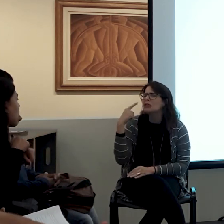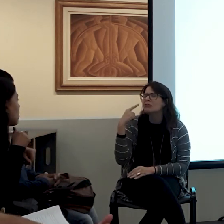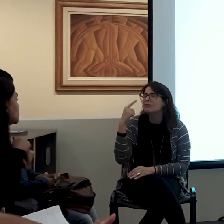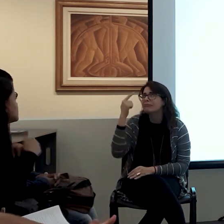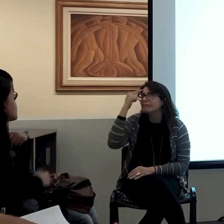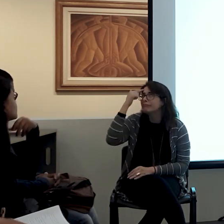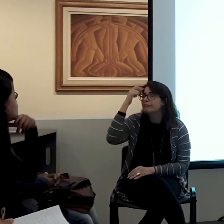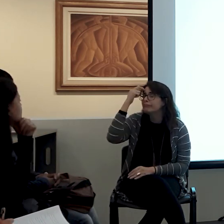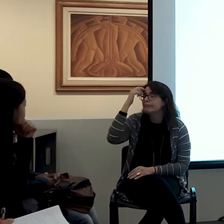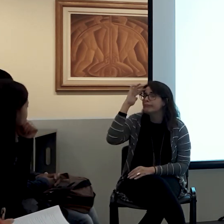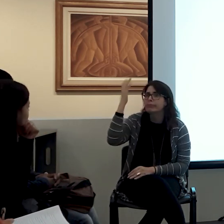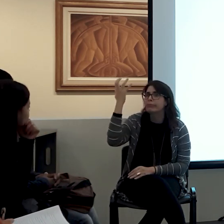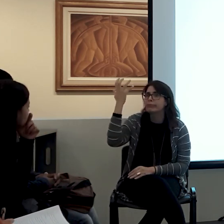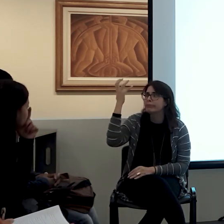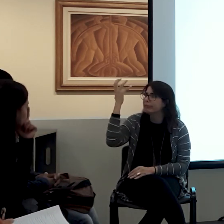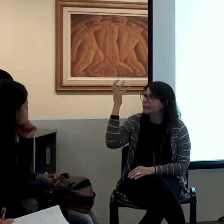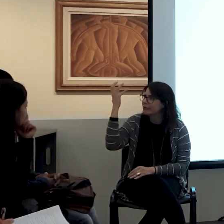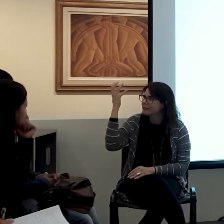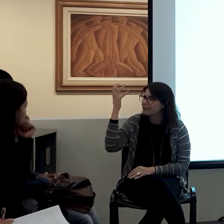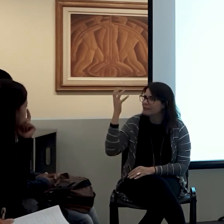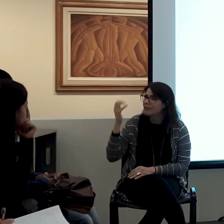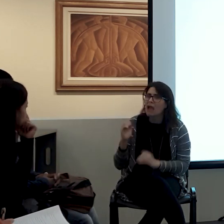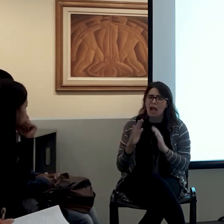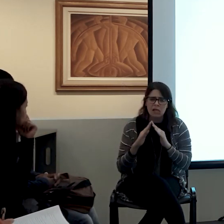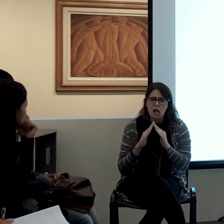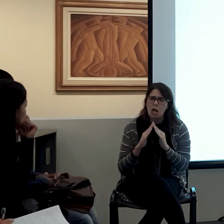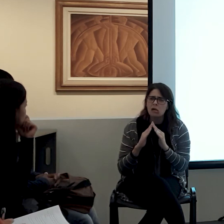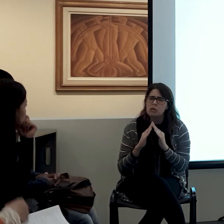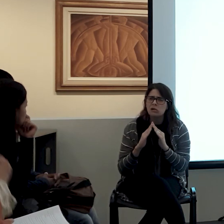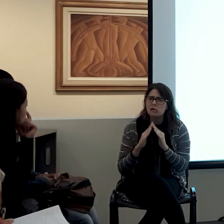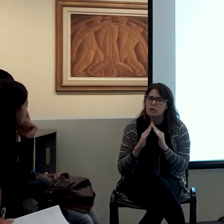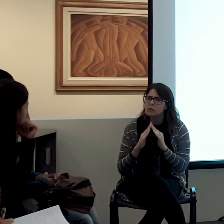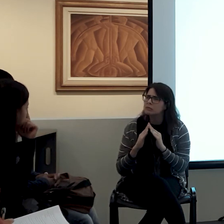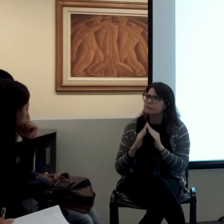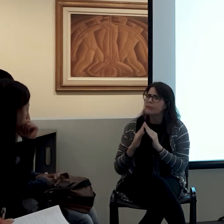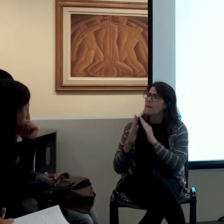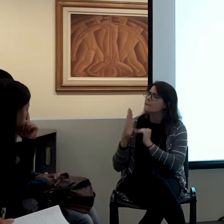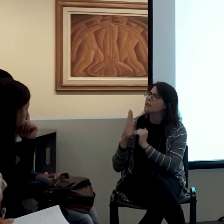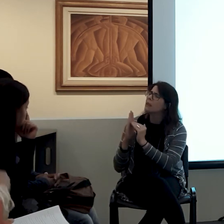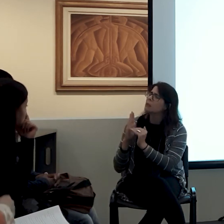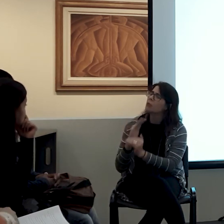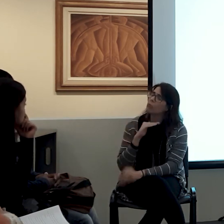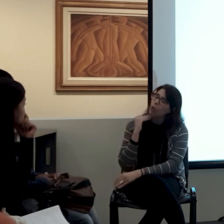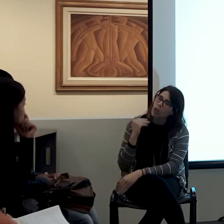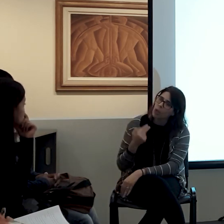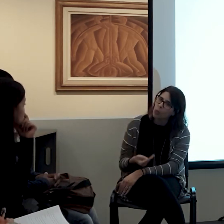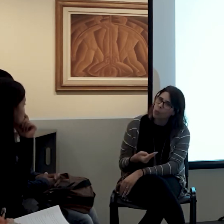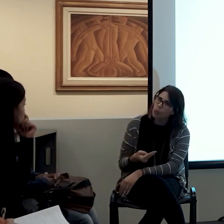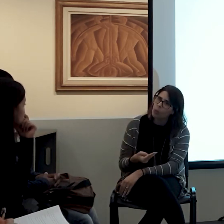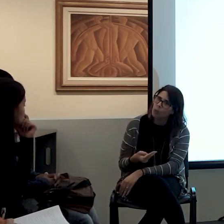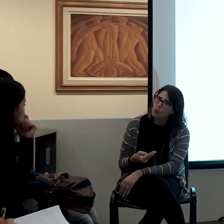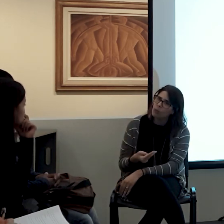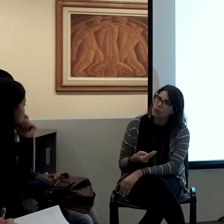pintando. Doidão. Quer dizer, quando o Van Gogh é maior que um banco,